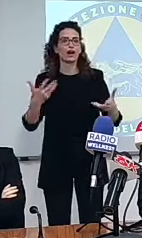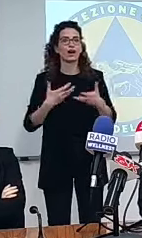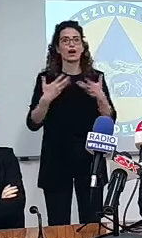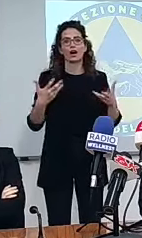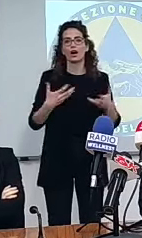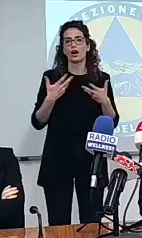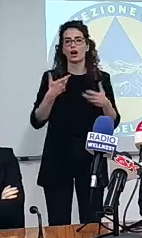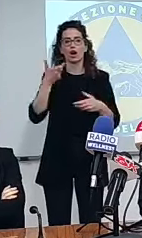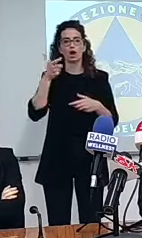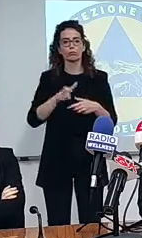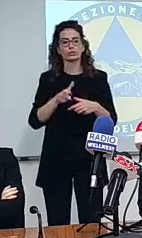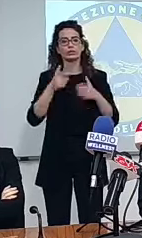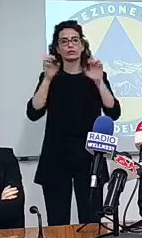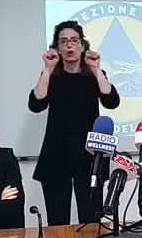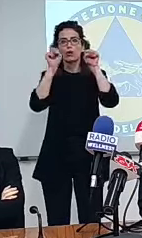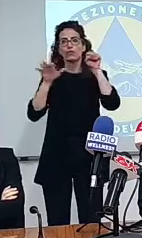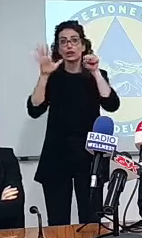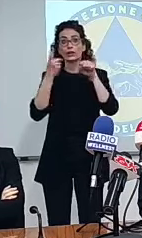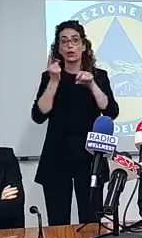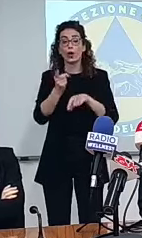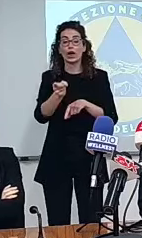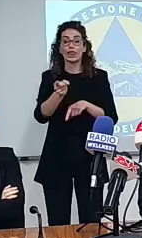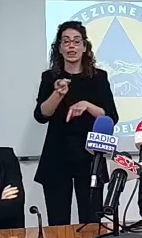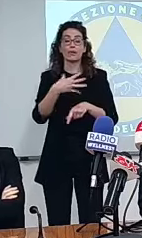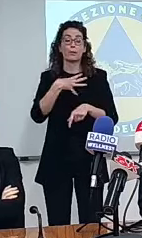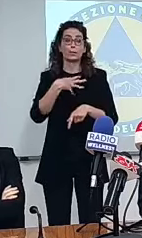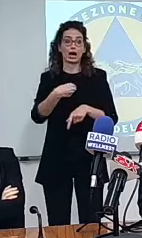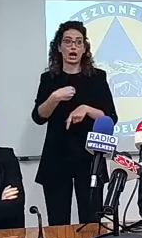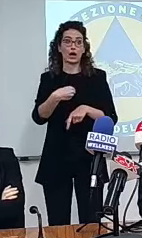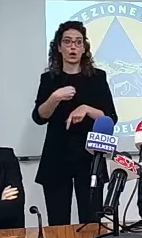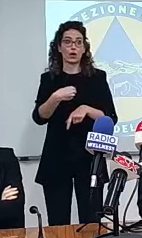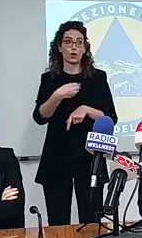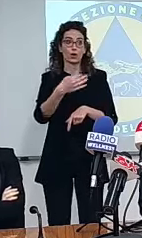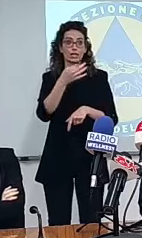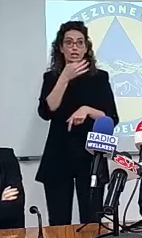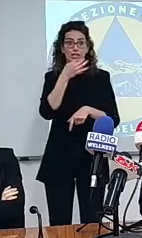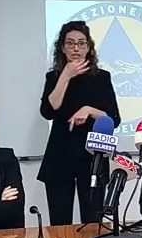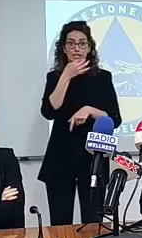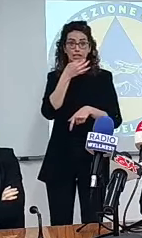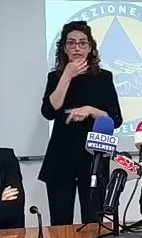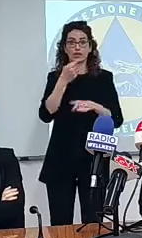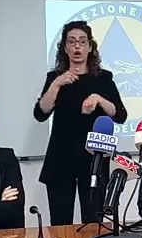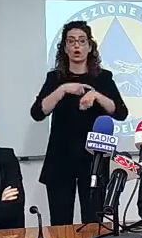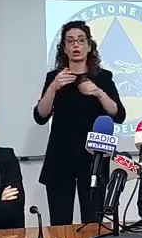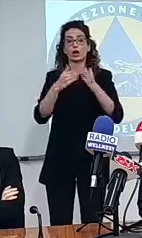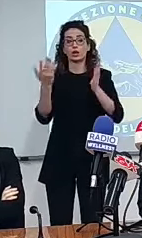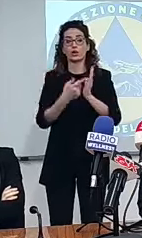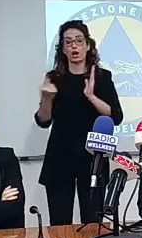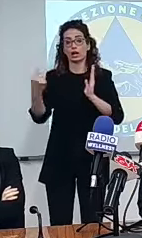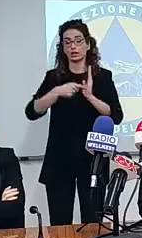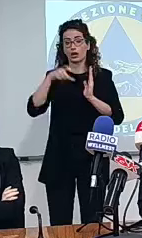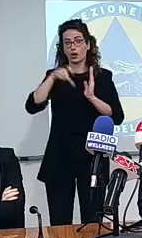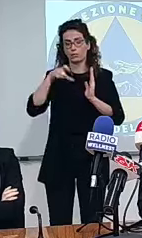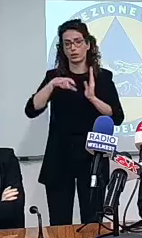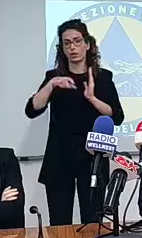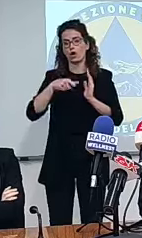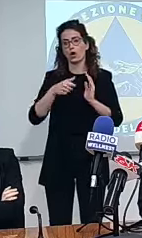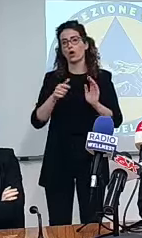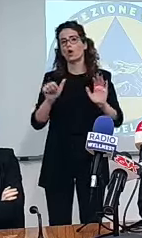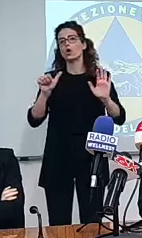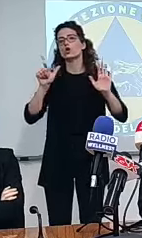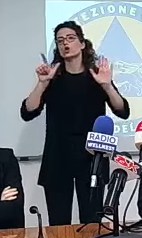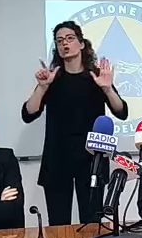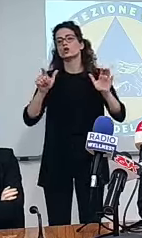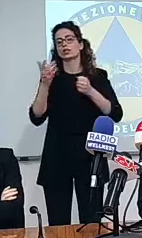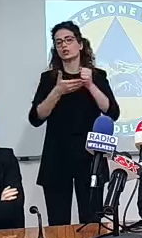Veneto dovrebbe andare in zona bianca, vuol dire che per noi il coprifuoco finirà il 7 di giugno. Sì, se continueremo a calare